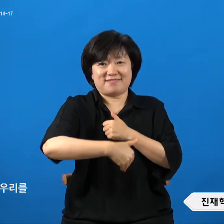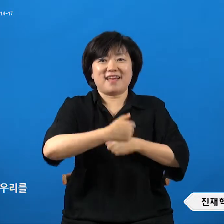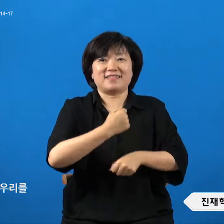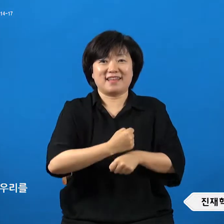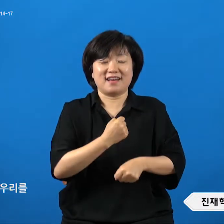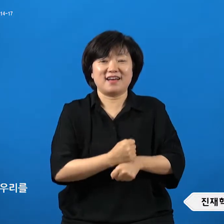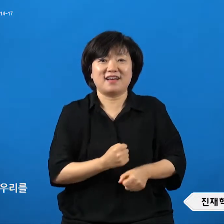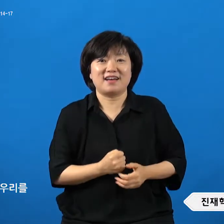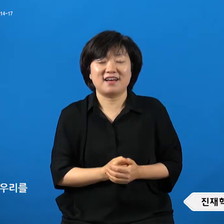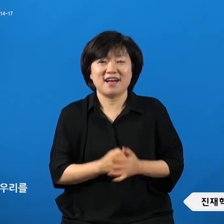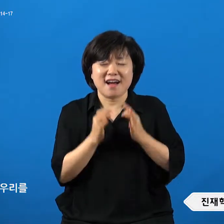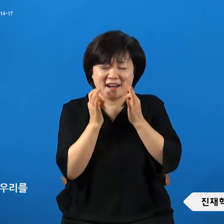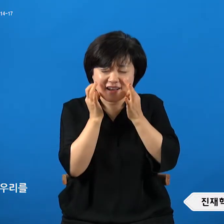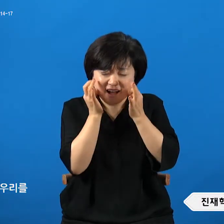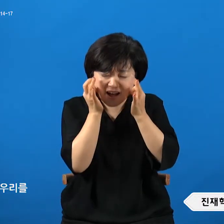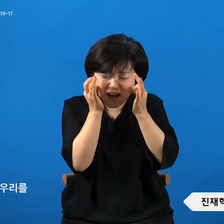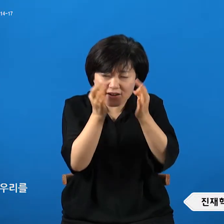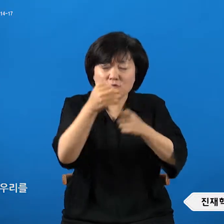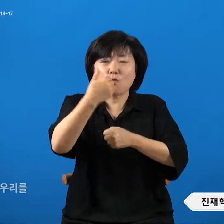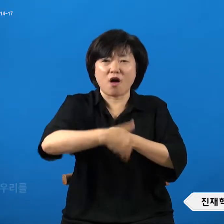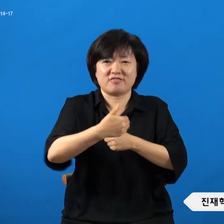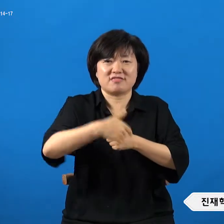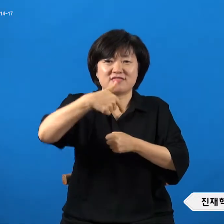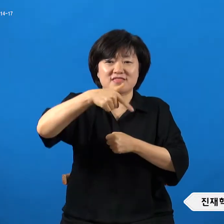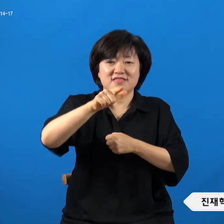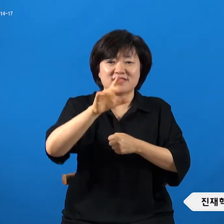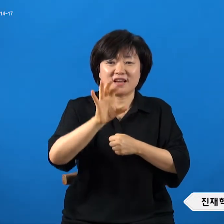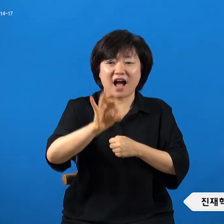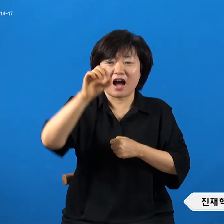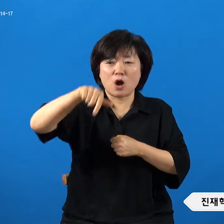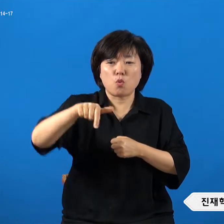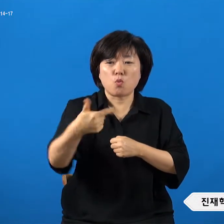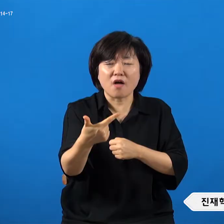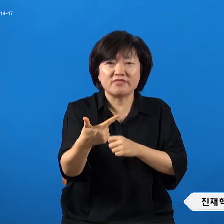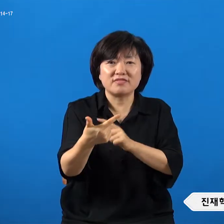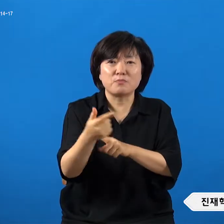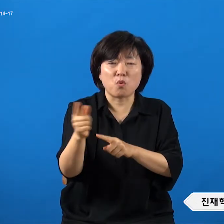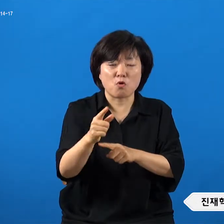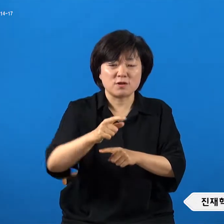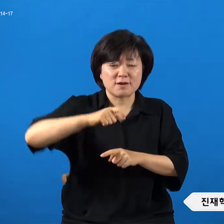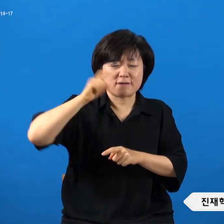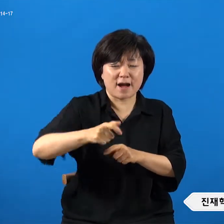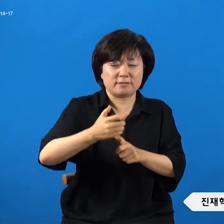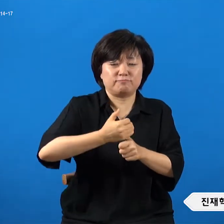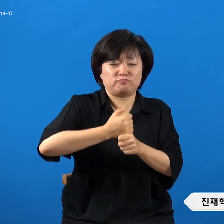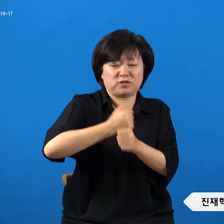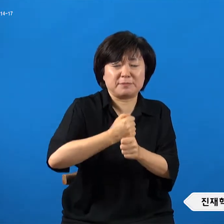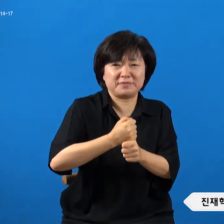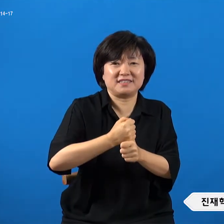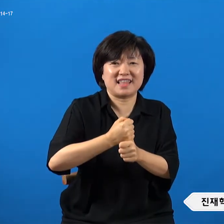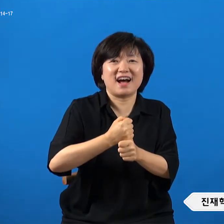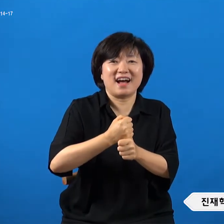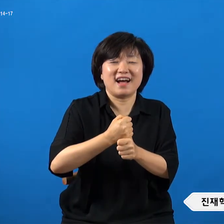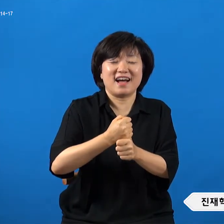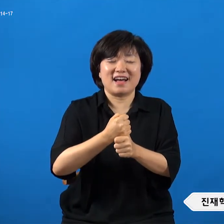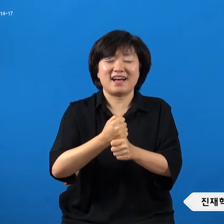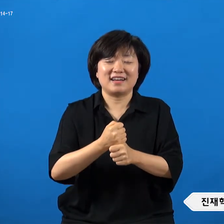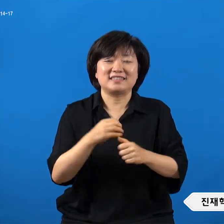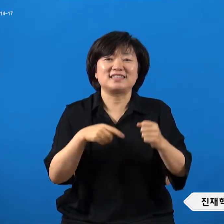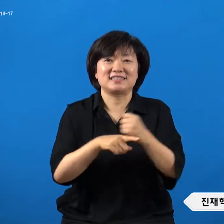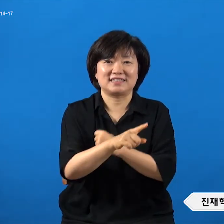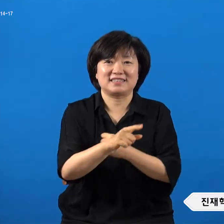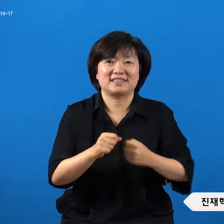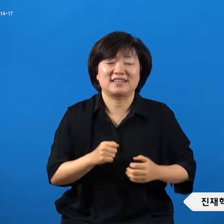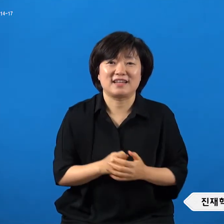말, 이 말은 헬라 원어를 보니까 꽉 붙잡는다라는 뜻입니다. Holding